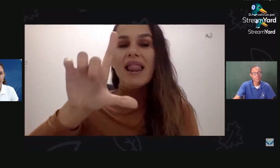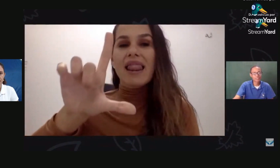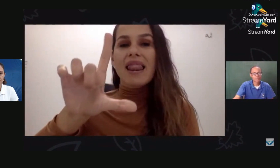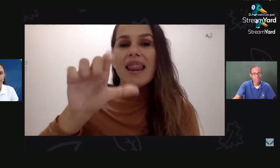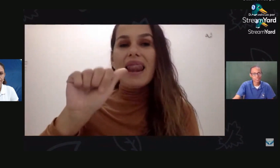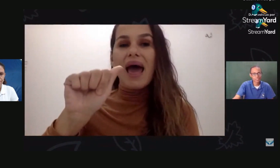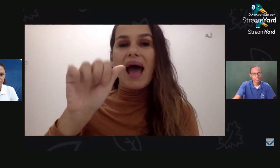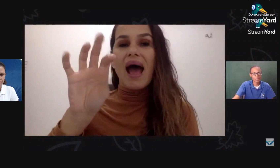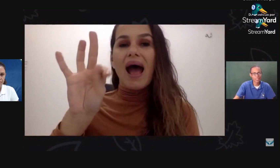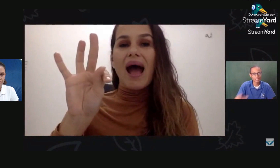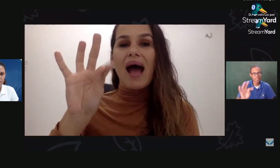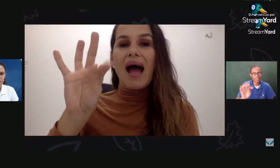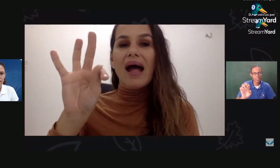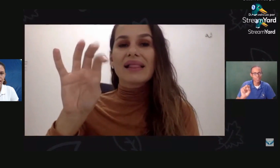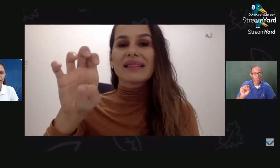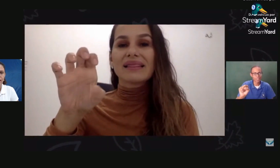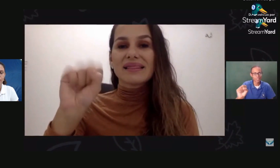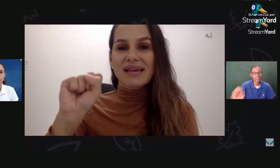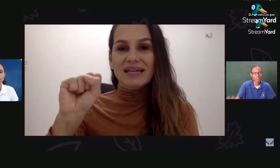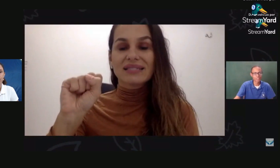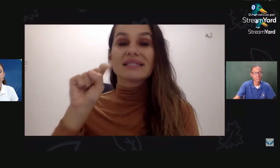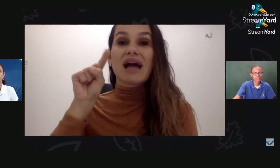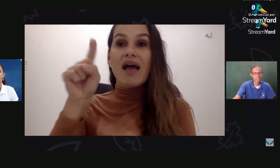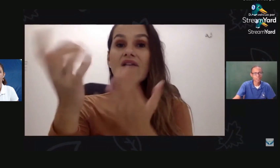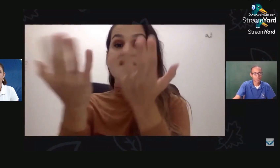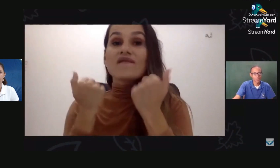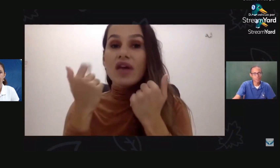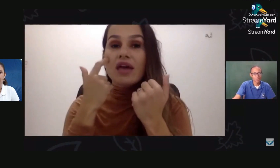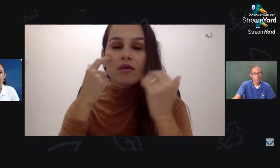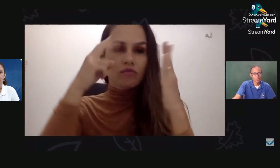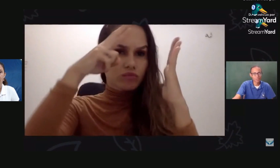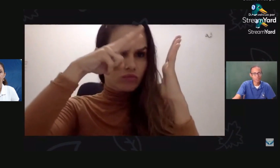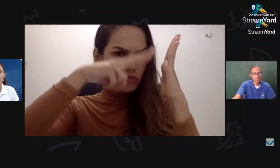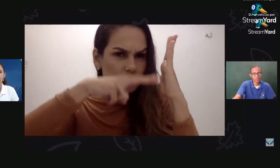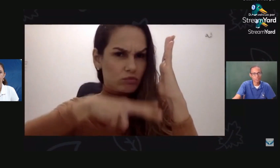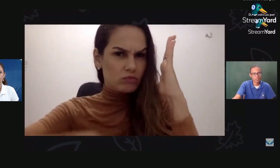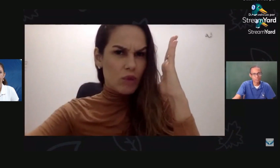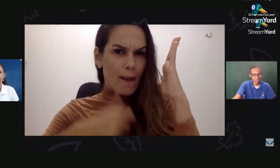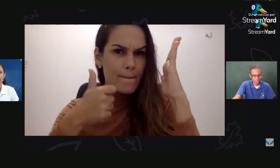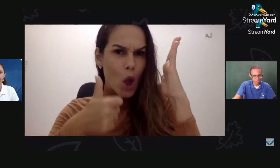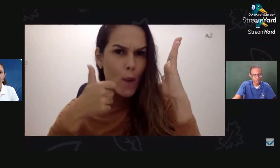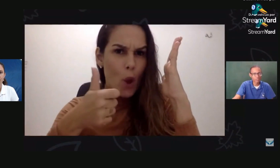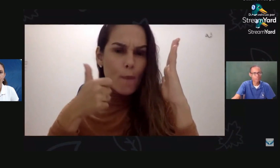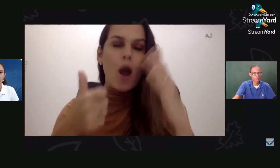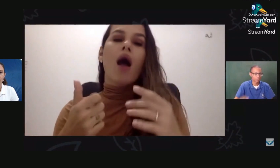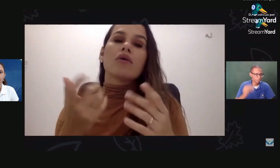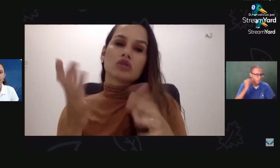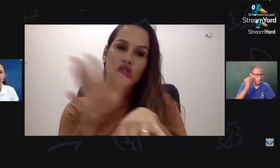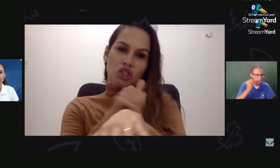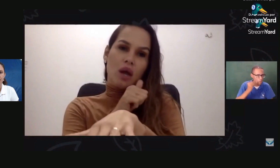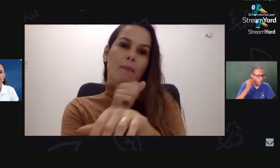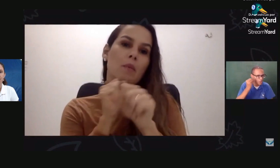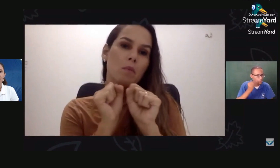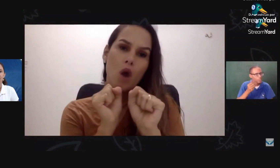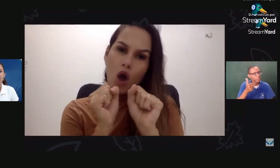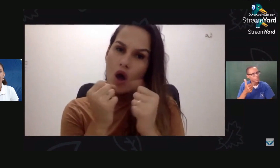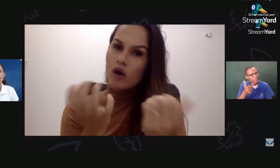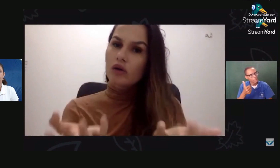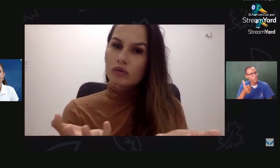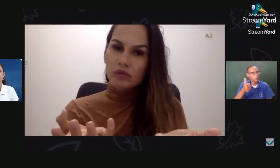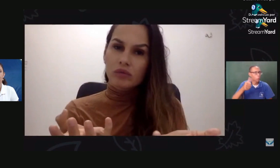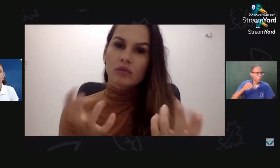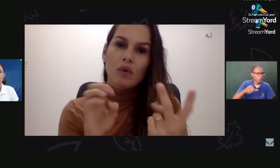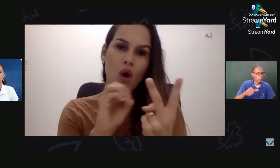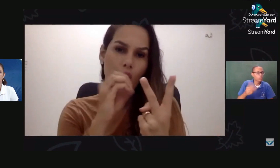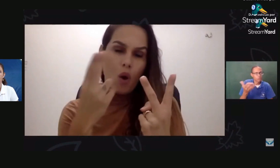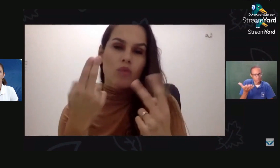mostra ali, né, o currículo Lattes. Olha, vamos analisar esse currículo Lattes, e aí